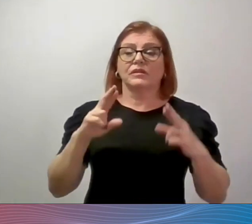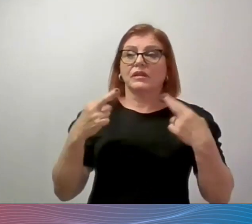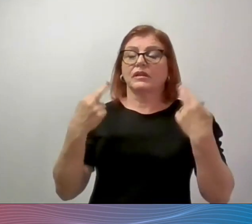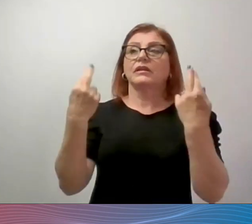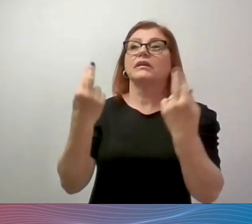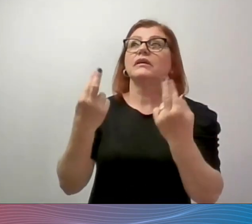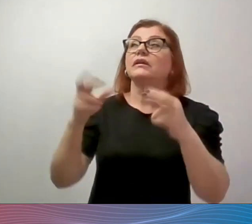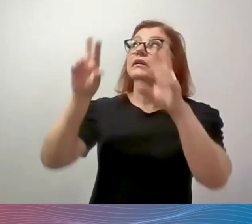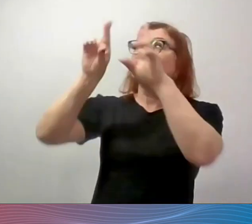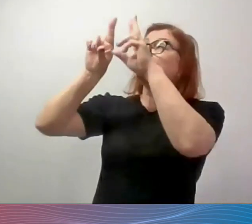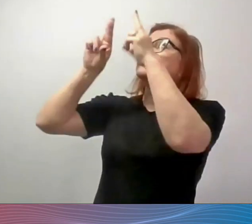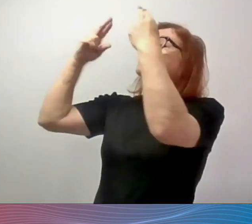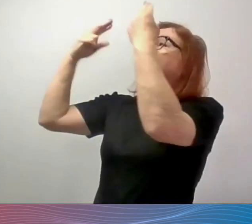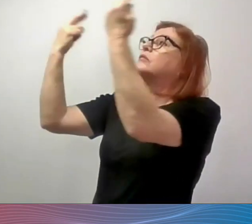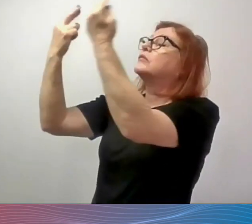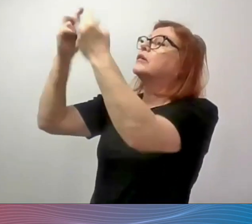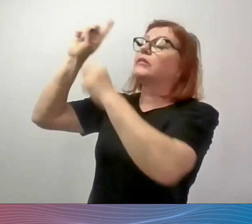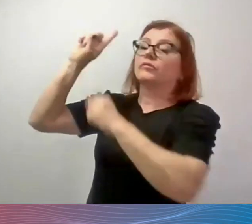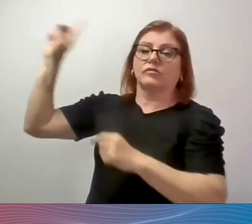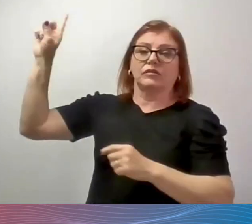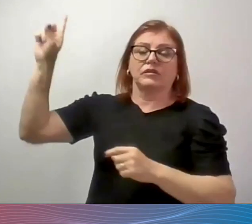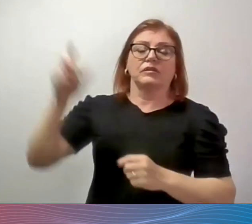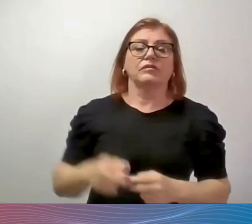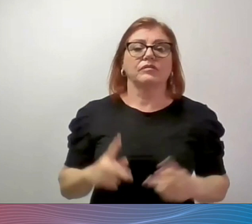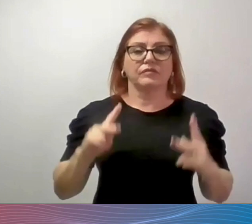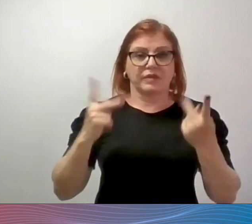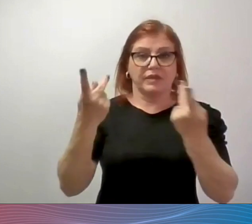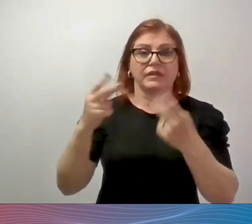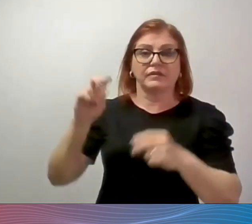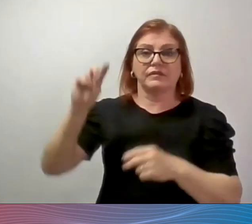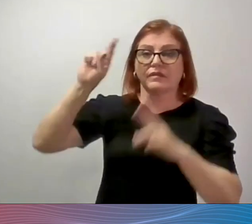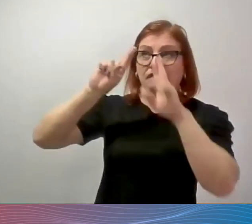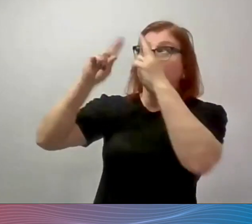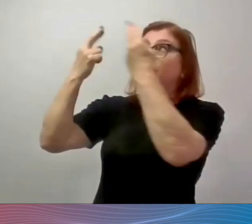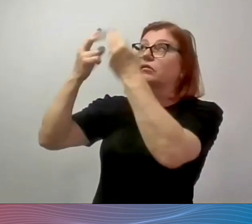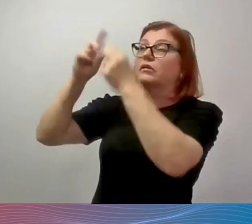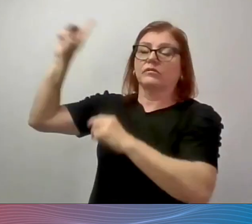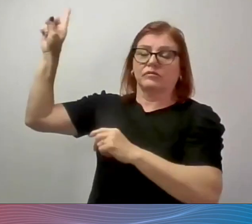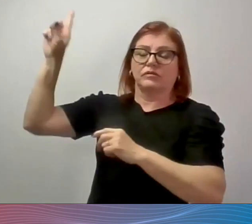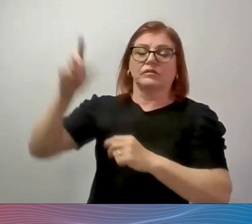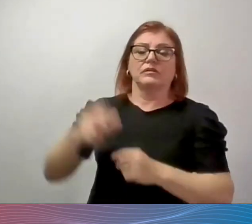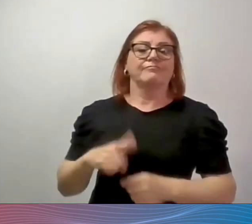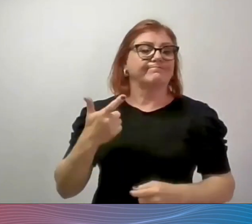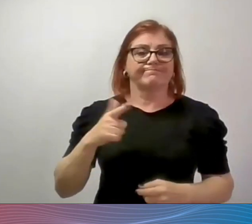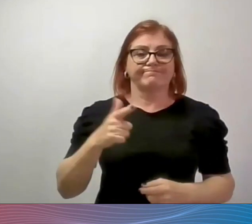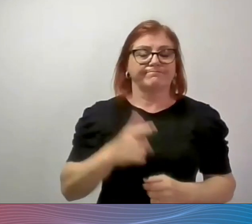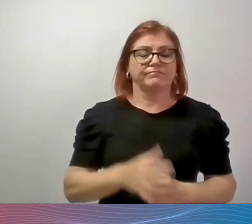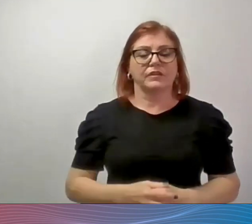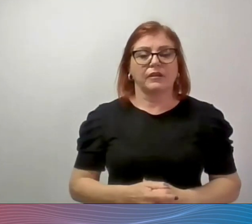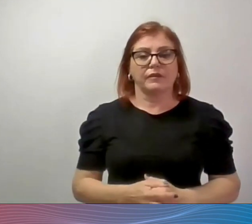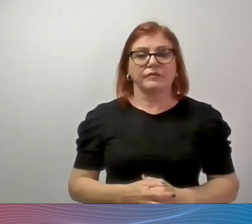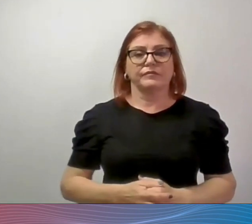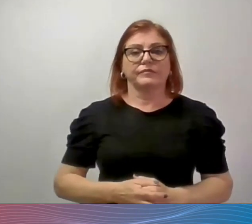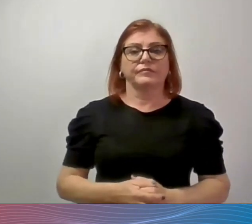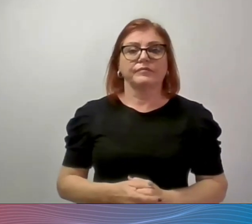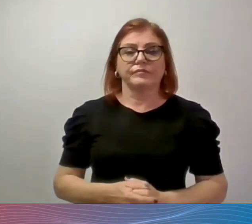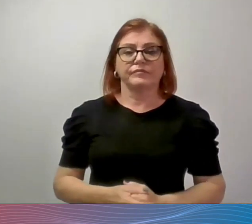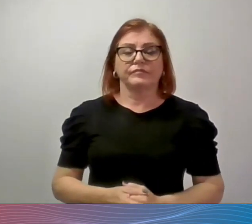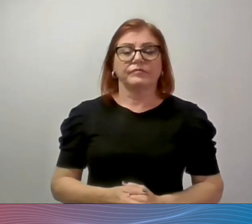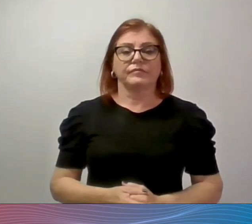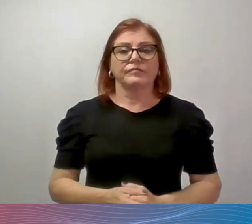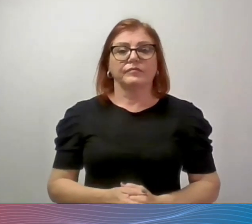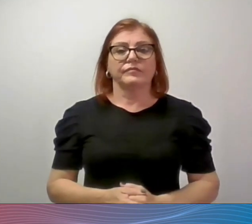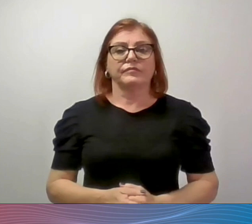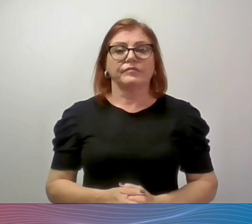an idolater has any inheritance in the kingdom of Christ and God. Incontinente significa